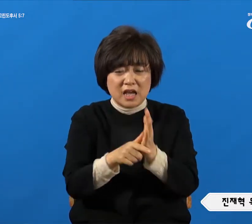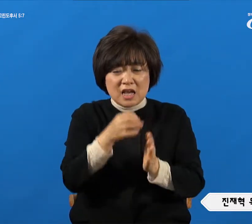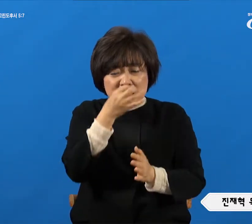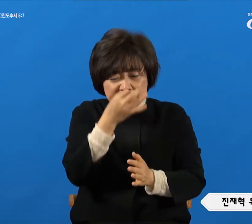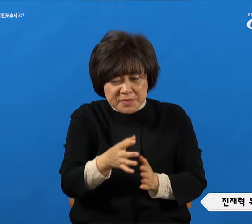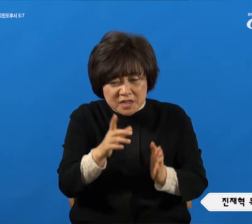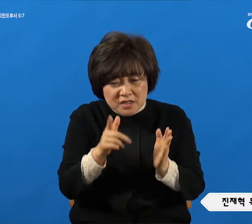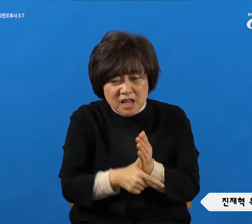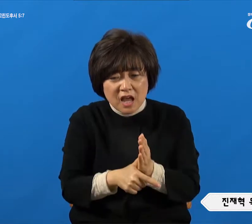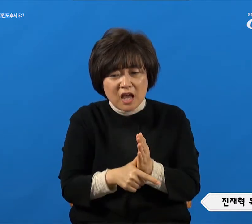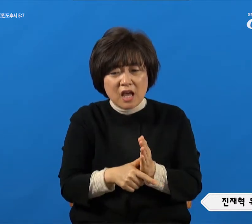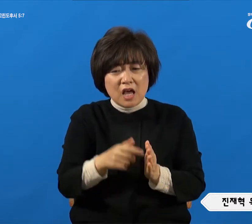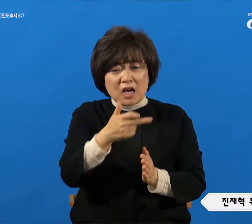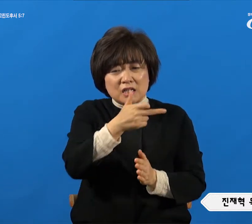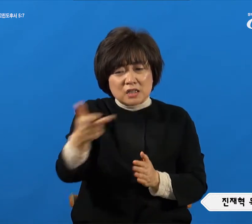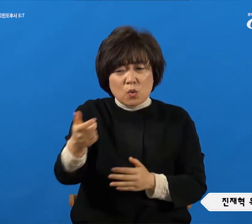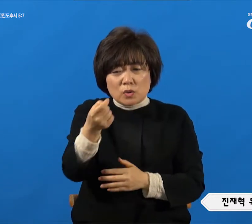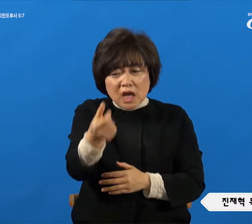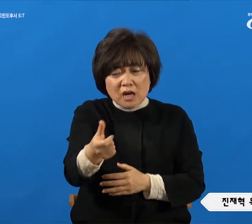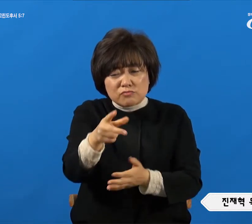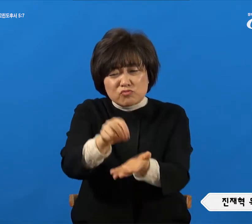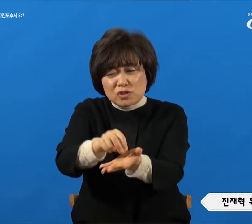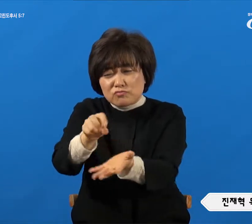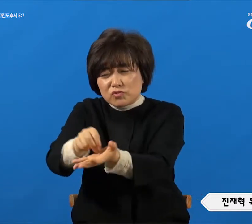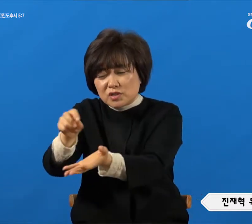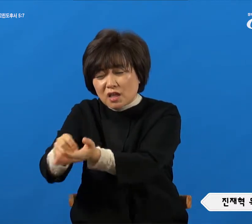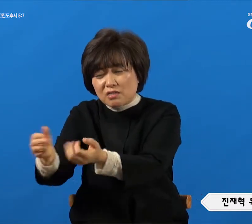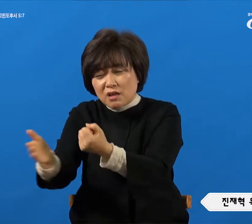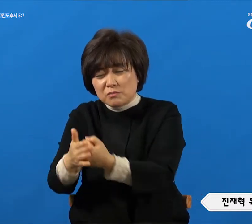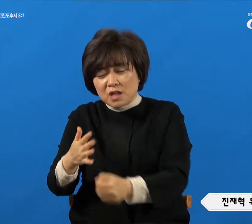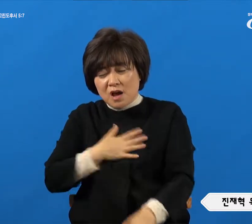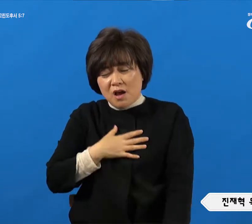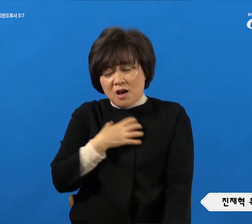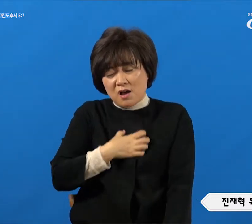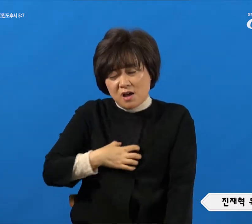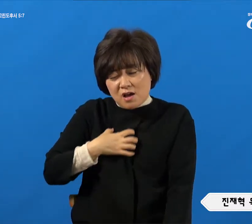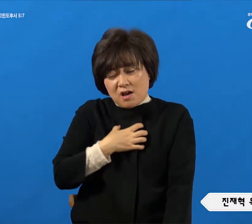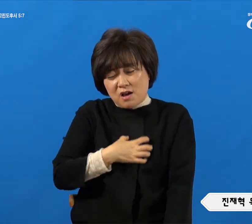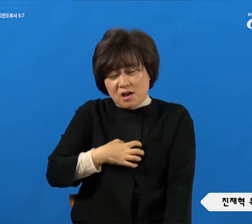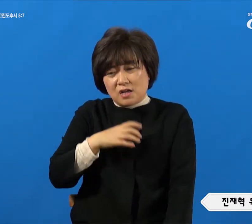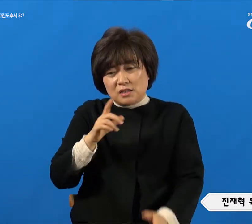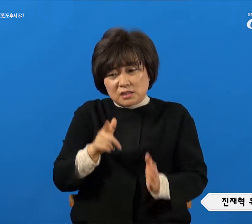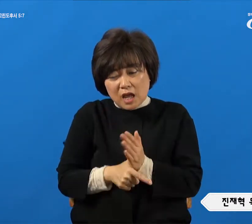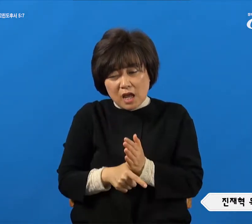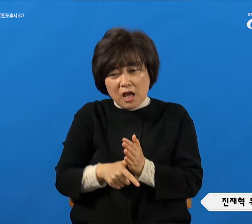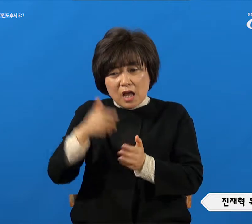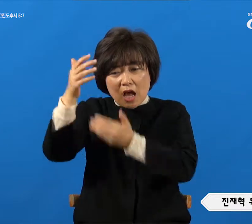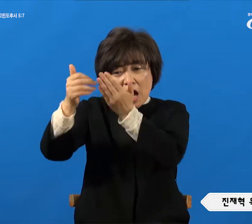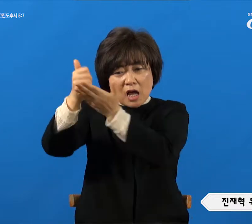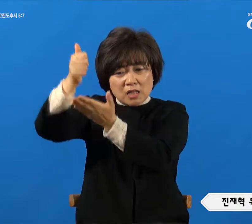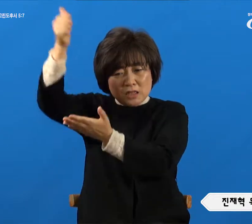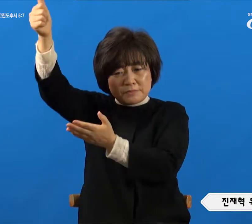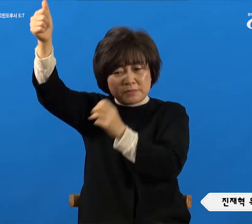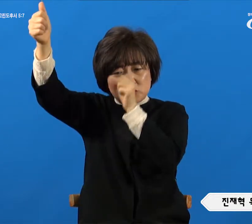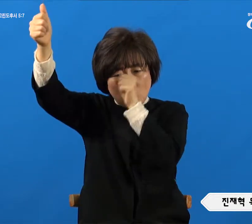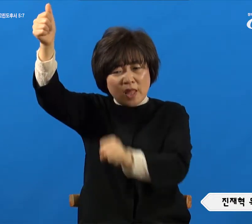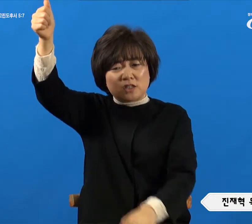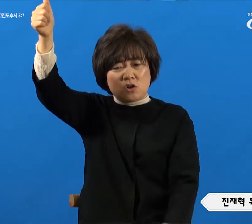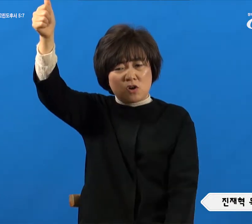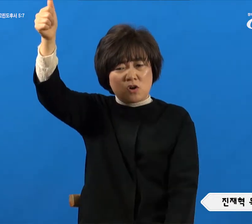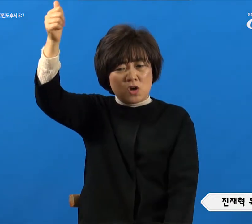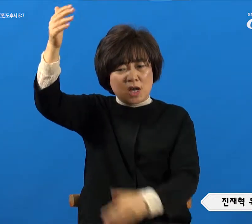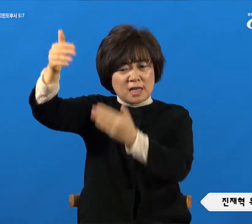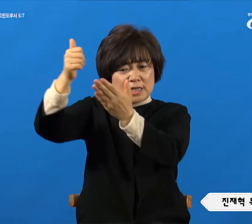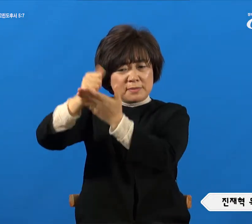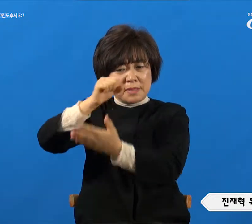있을 때, 우리의 크고 작은 문제가 우리를 어렵게 만들 때 우리는 하나님의 선하심에서